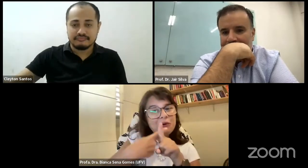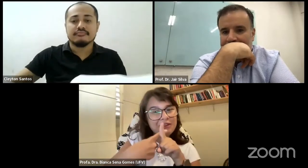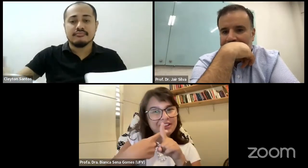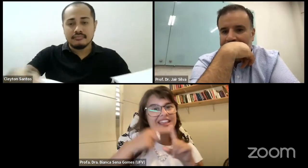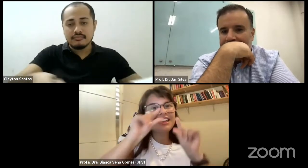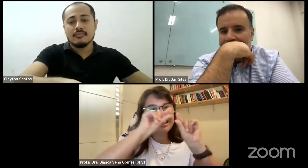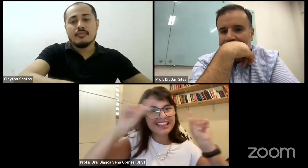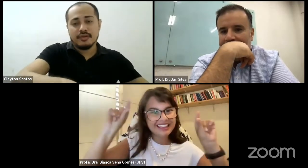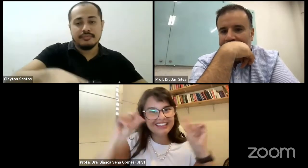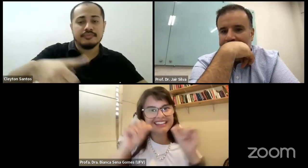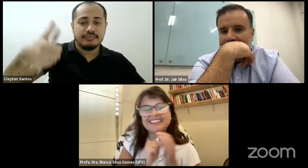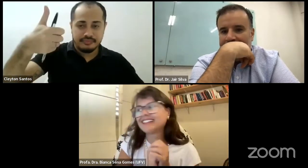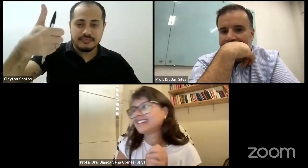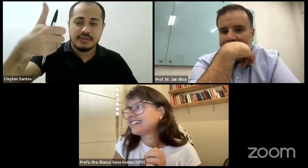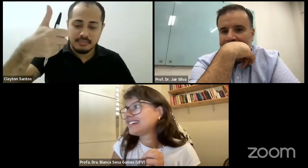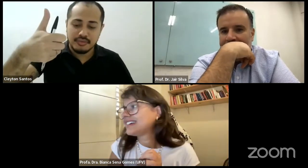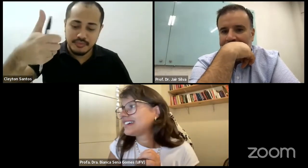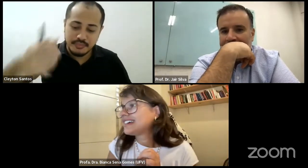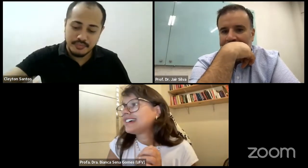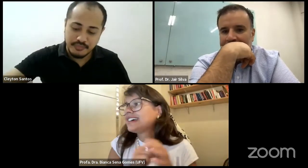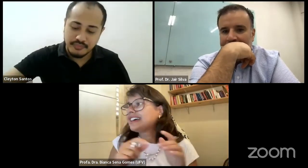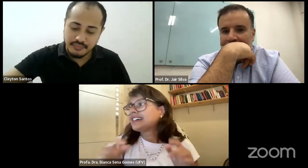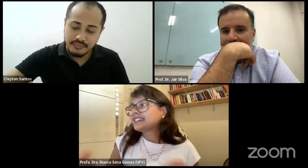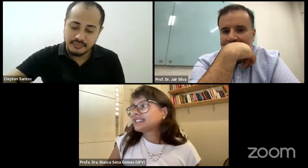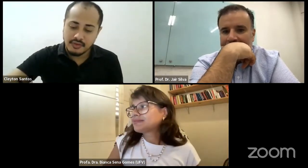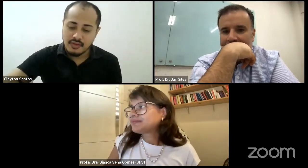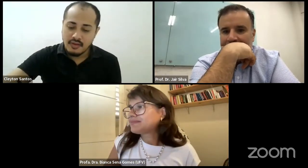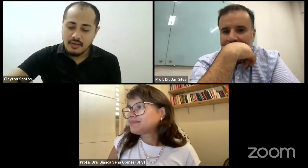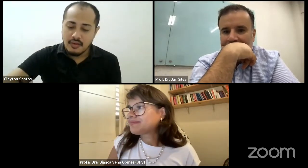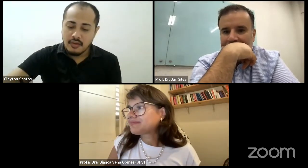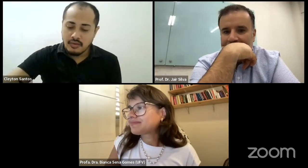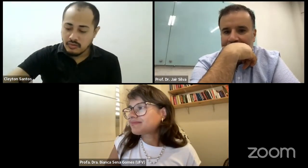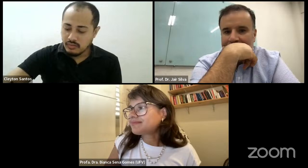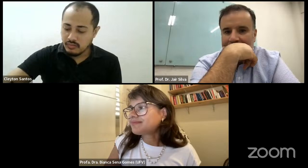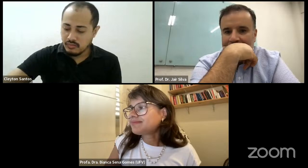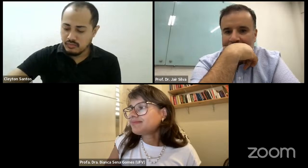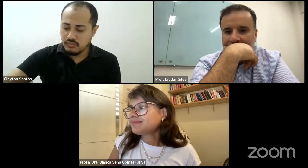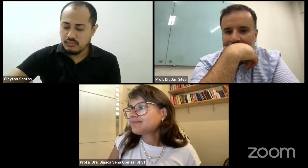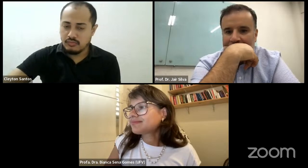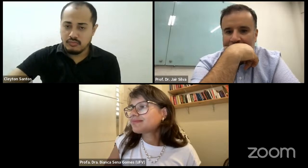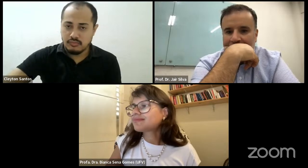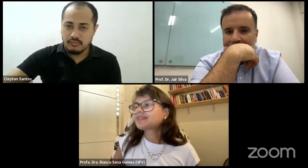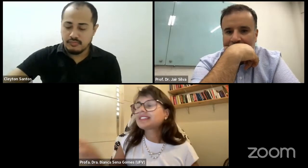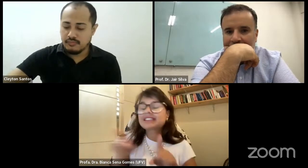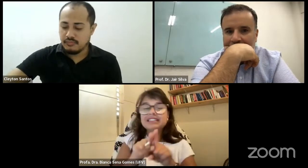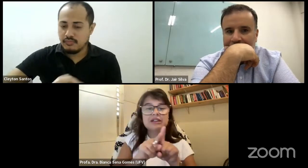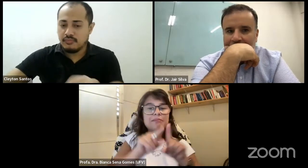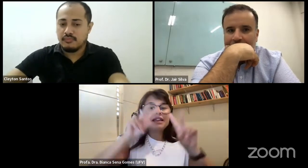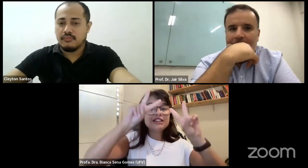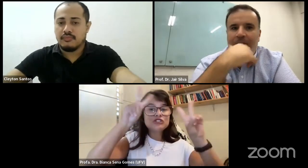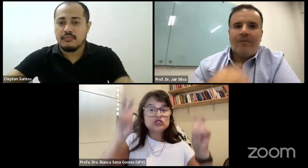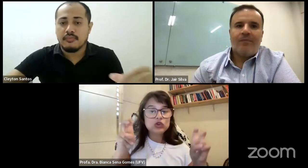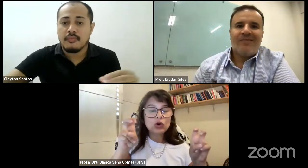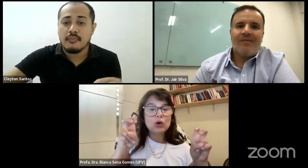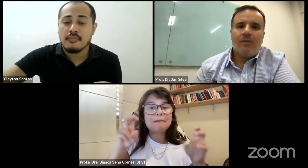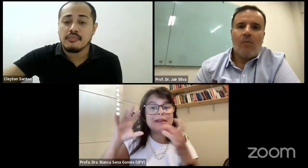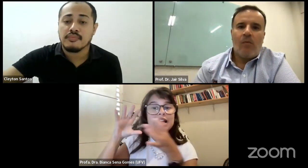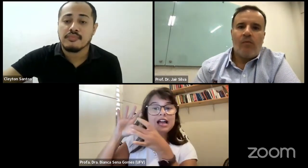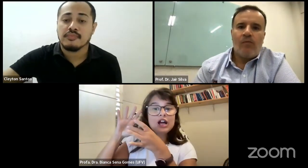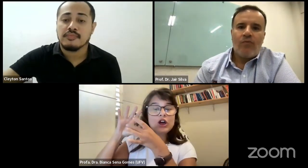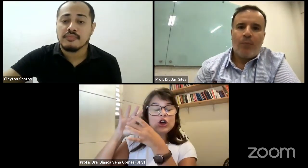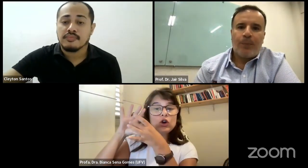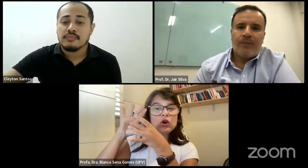mais marcada, não é isso? Então, você tem que trazer no seu texto, explicando por que você tem feito esse apontamento com relação à sua